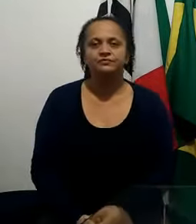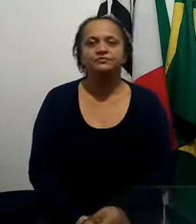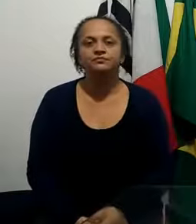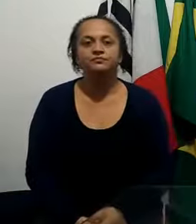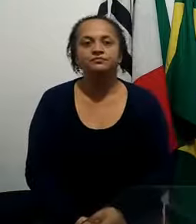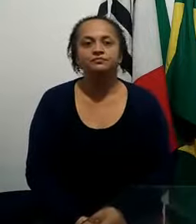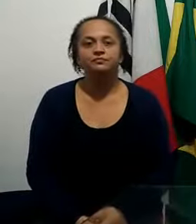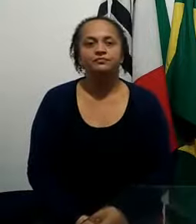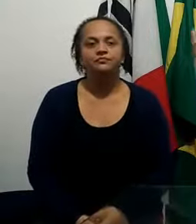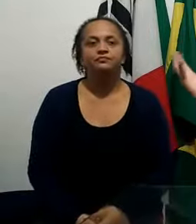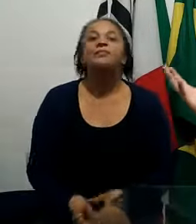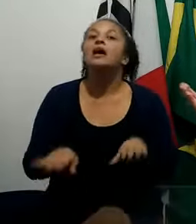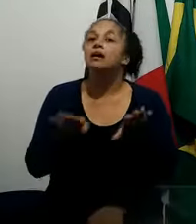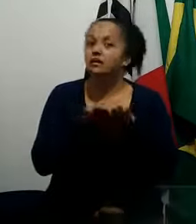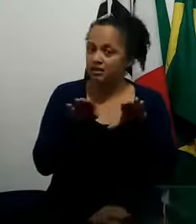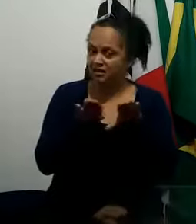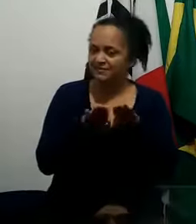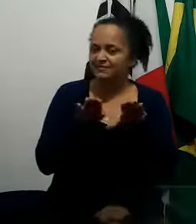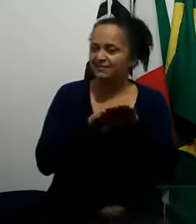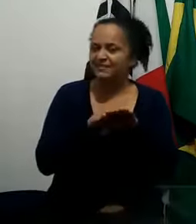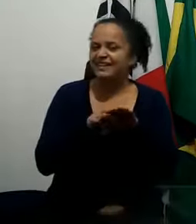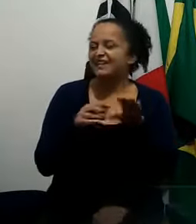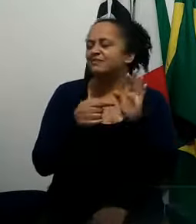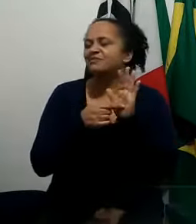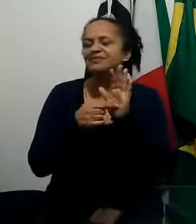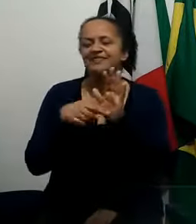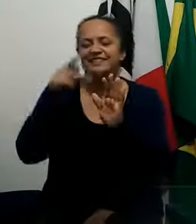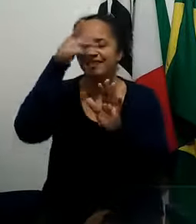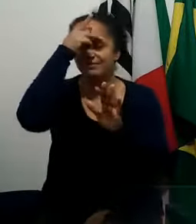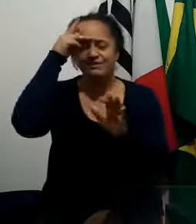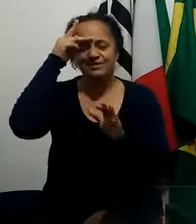Vai pacificar aparentemente as nações.